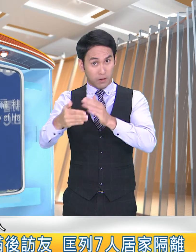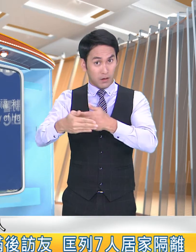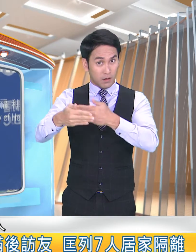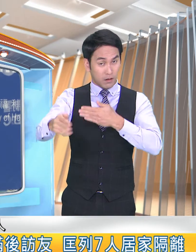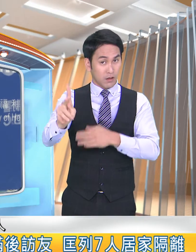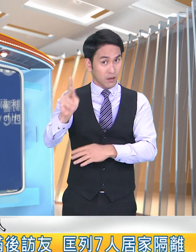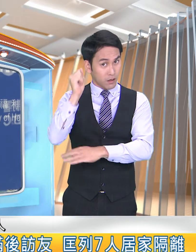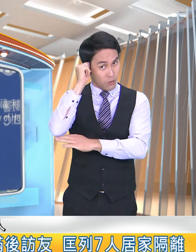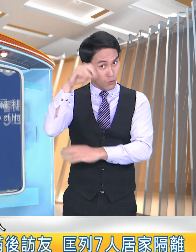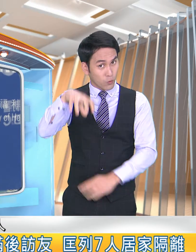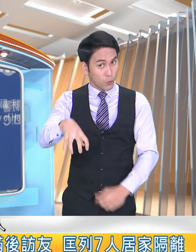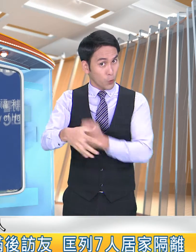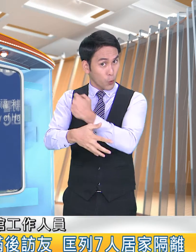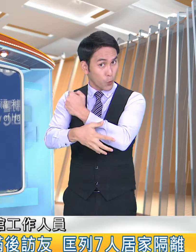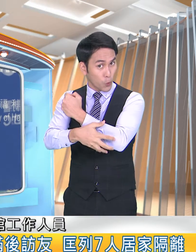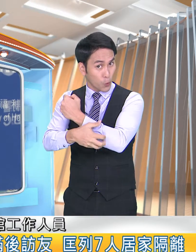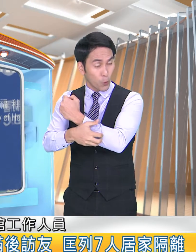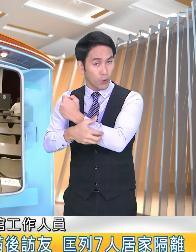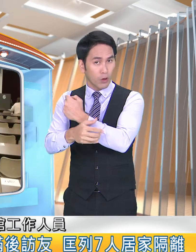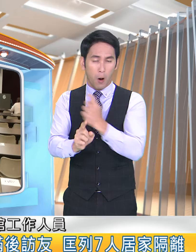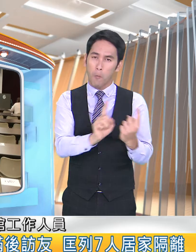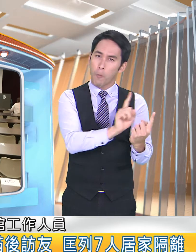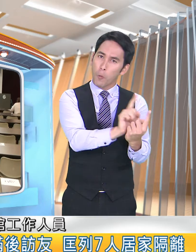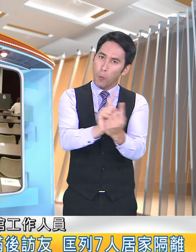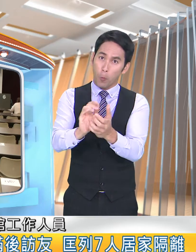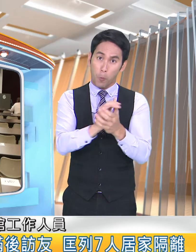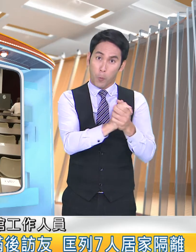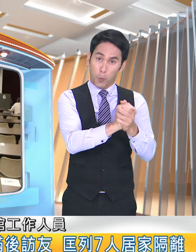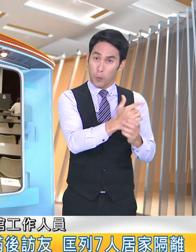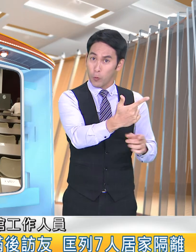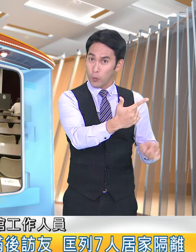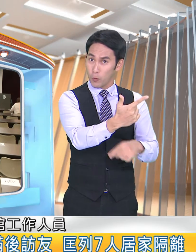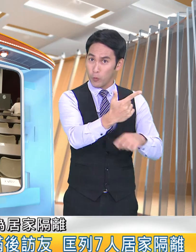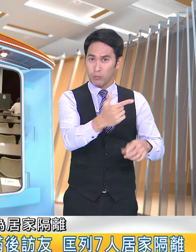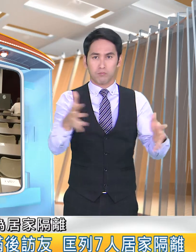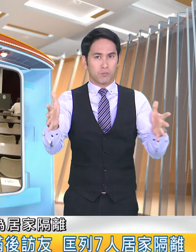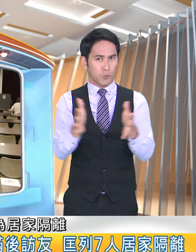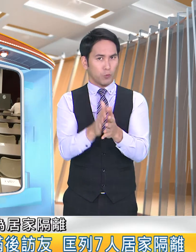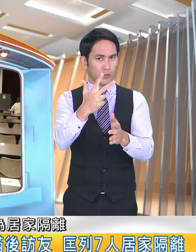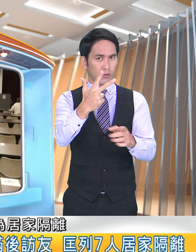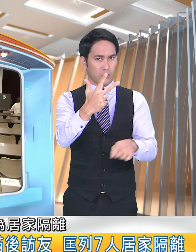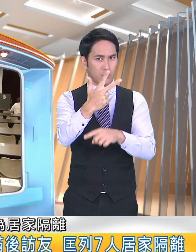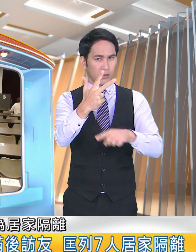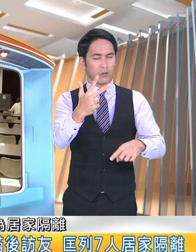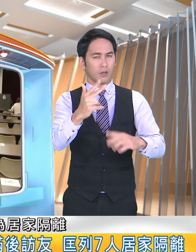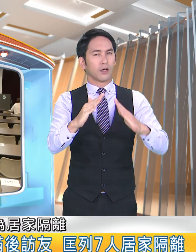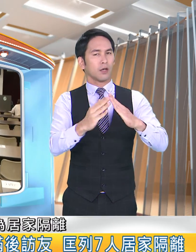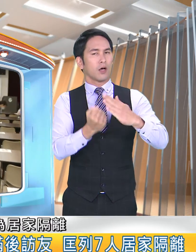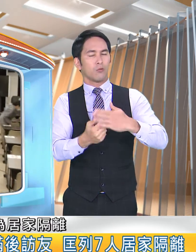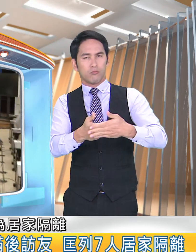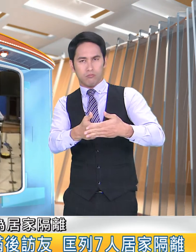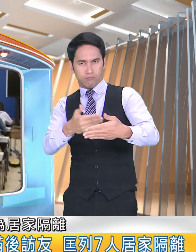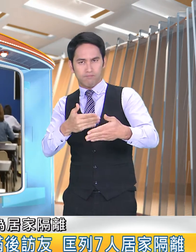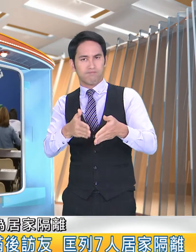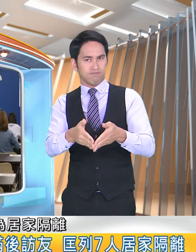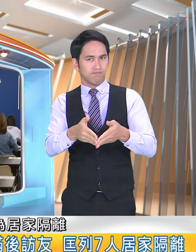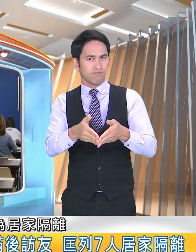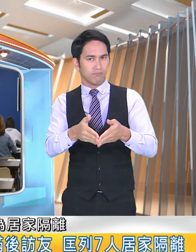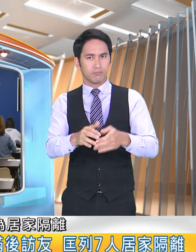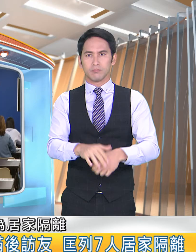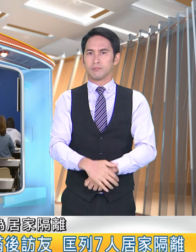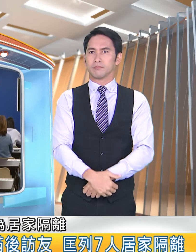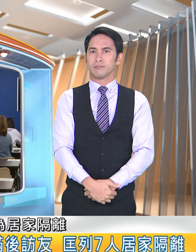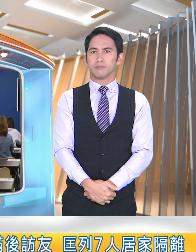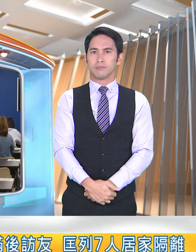者有七人，包括一名防疫旅馆工作人员以及六位友人，列为居家隔